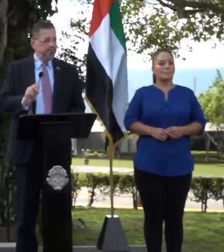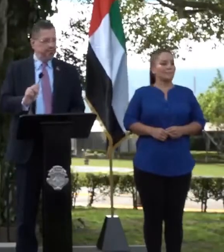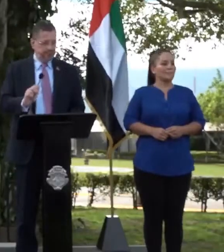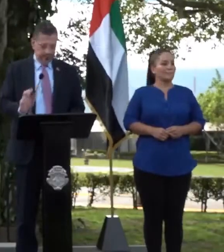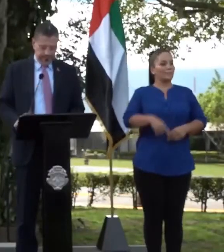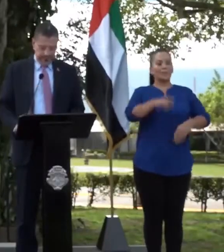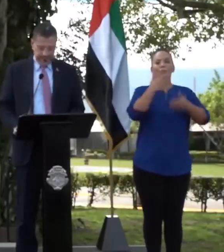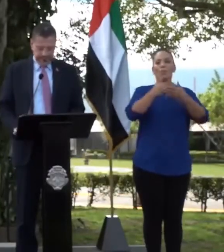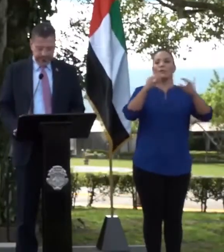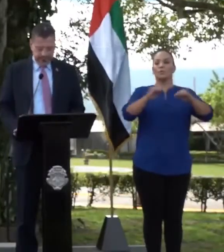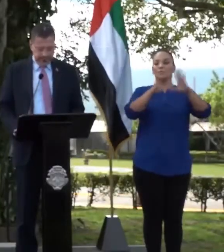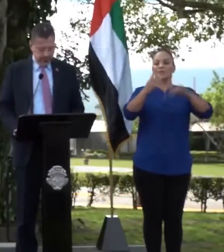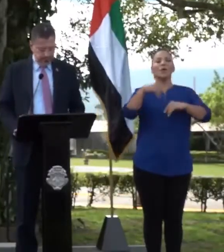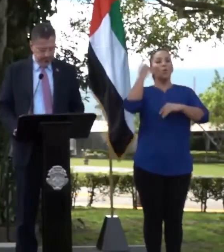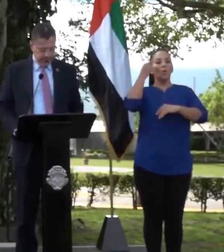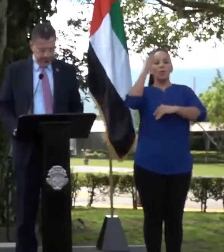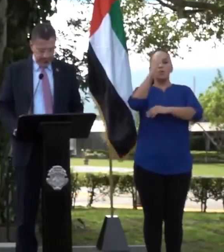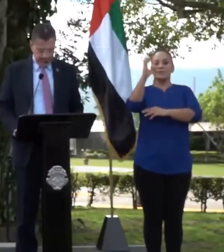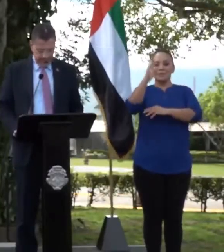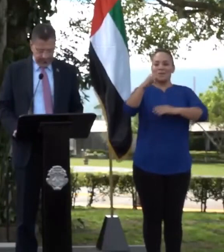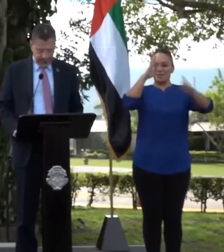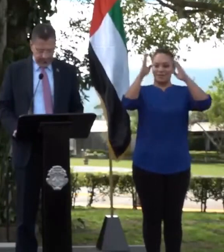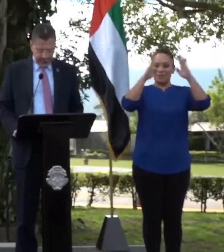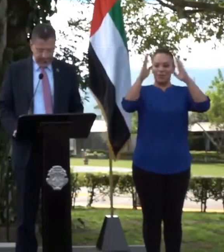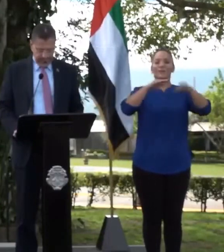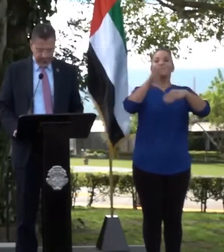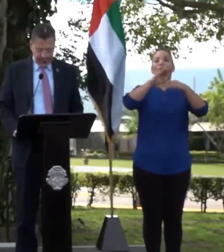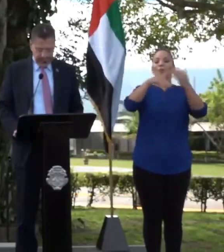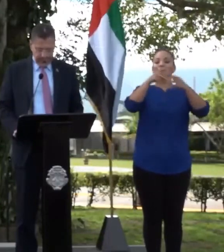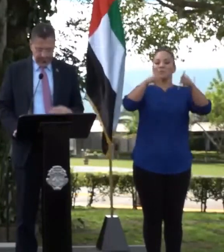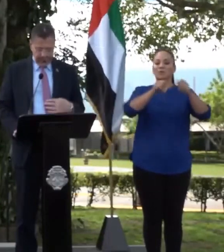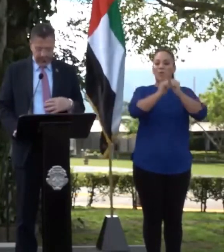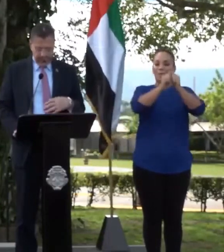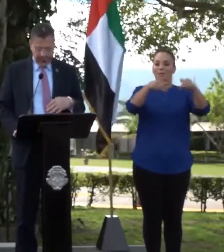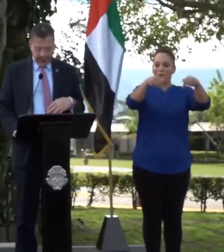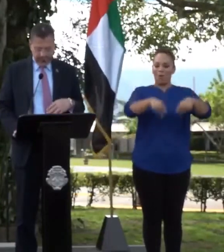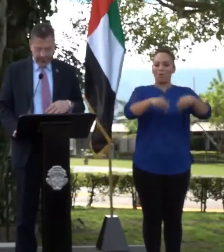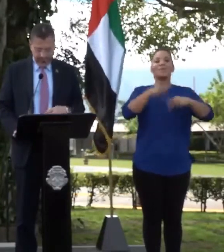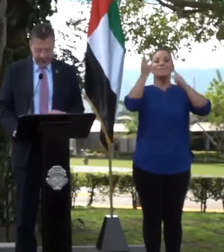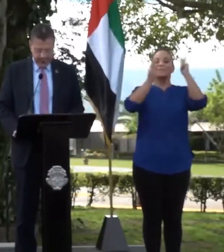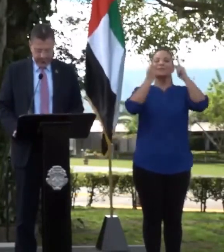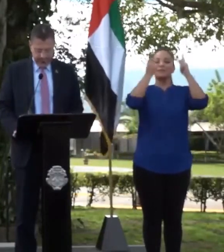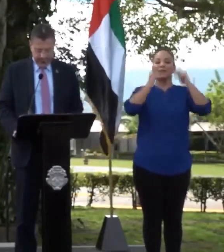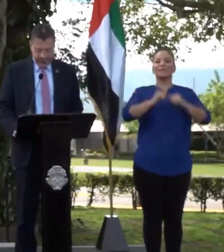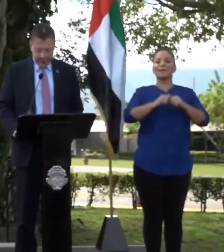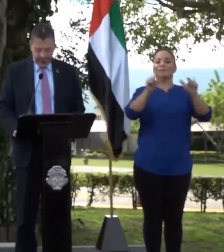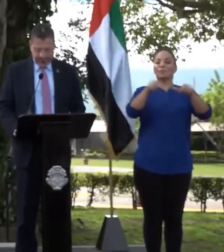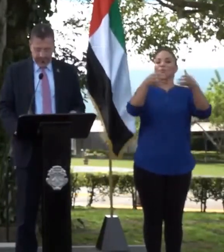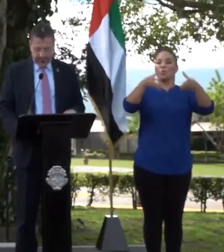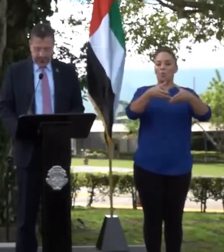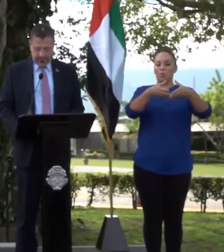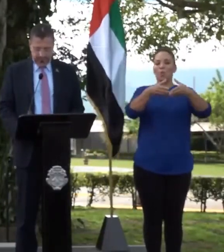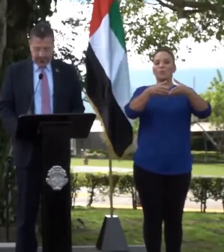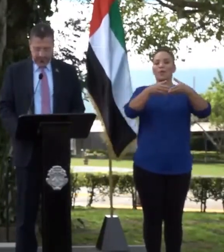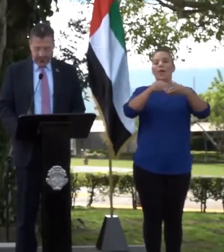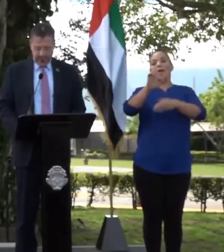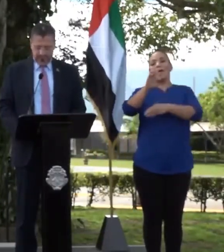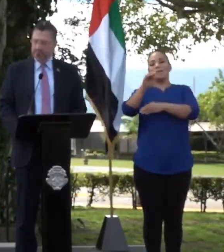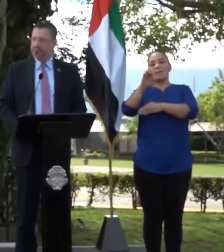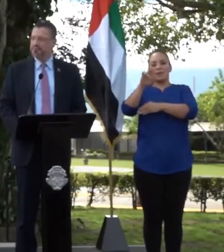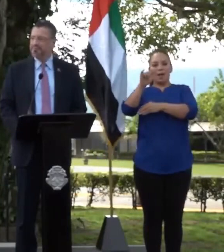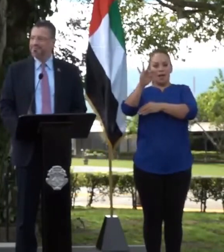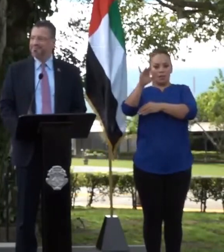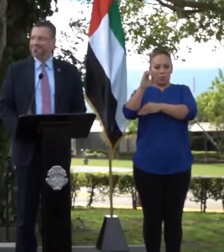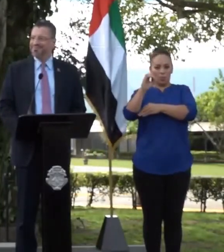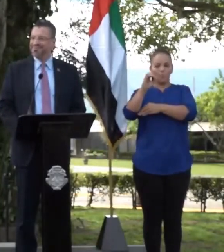Buenos días. El Gobierno de la República se complace en saludar a quienes nos acompañan hoy con ocasión de la visita de la misión comercial del Emirato Árabe de Abu